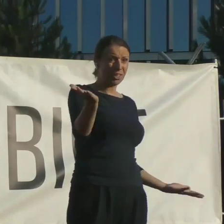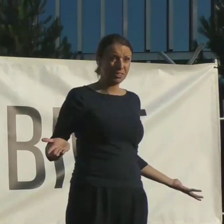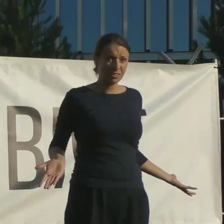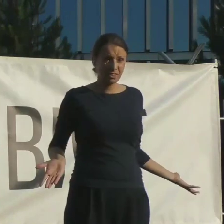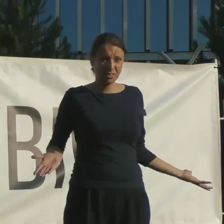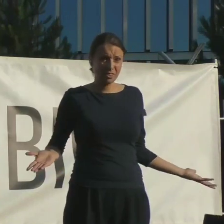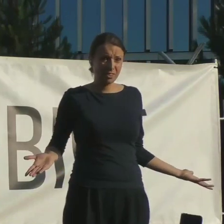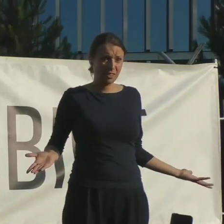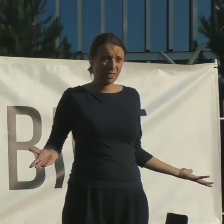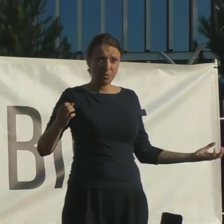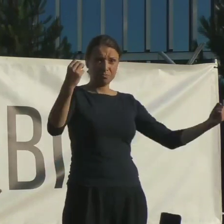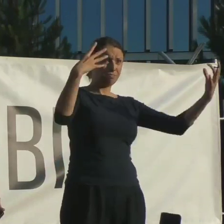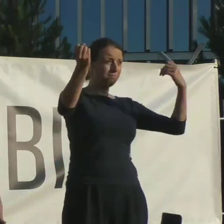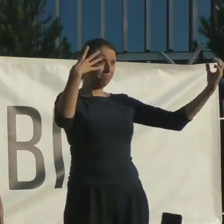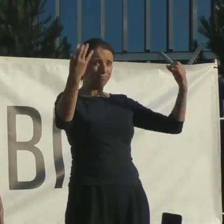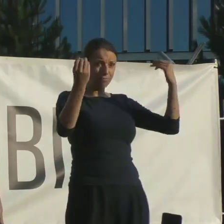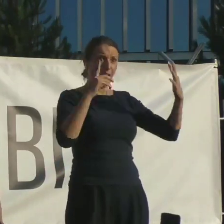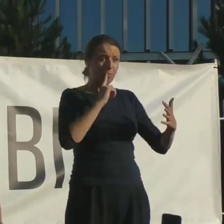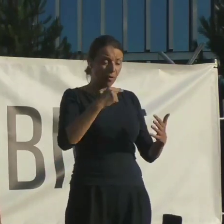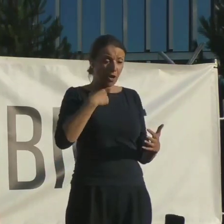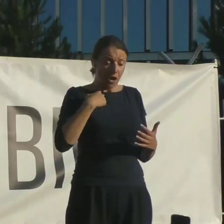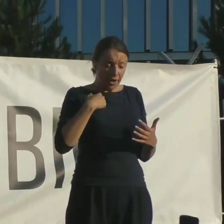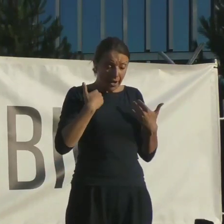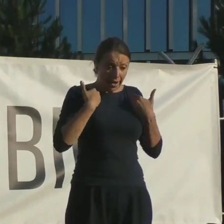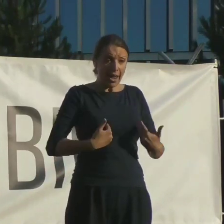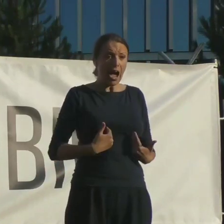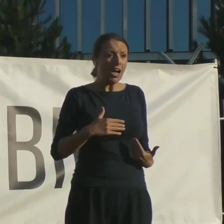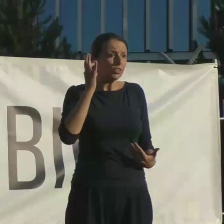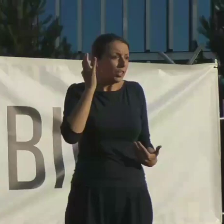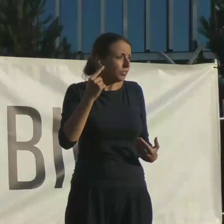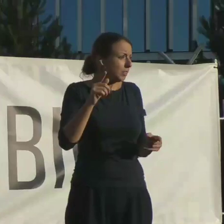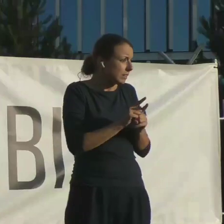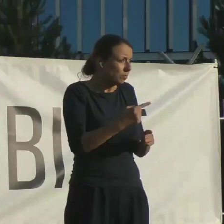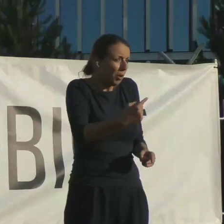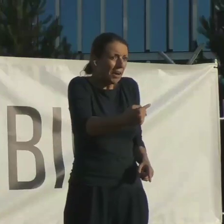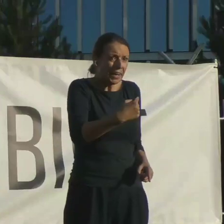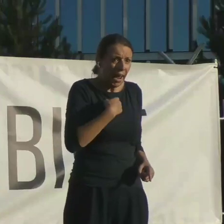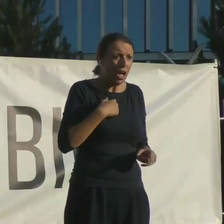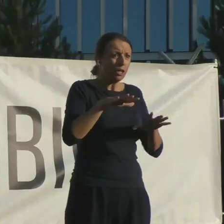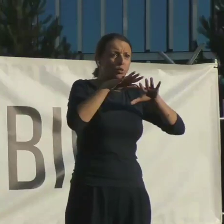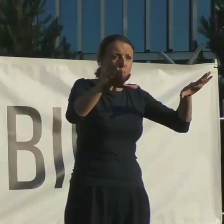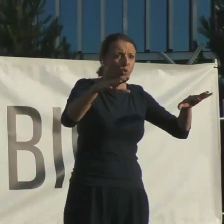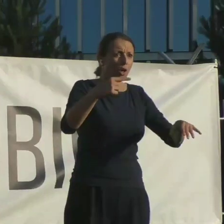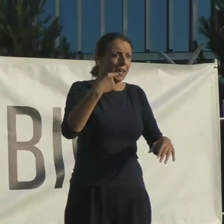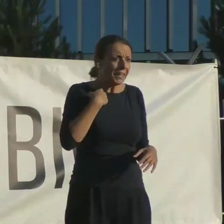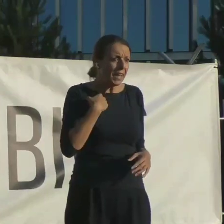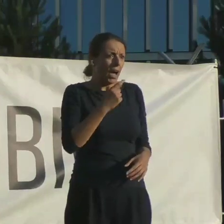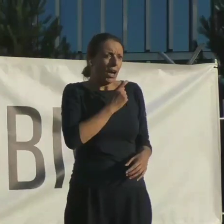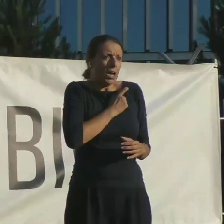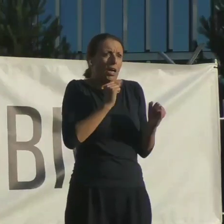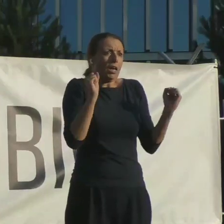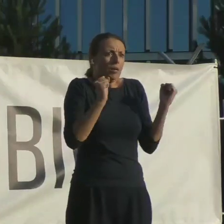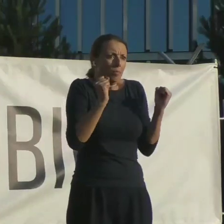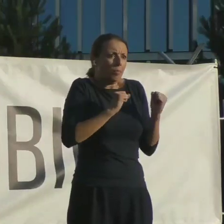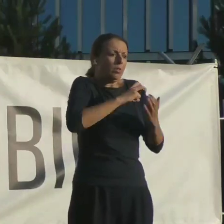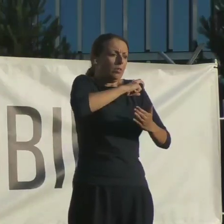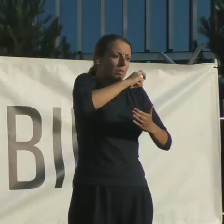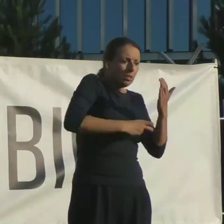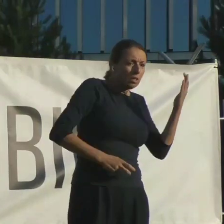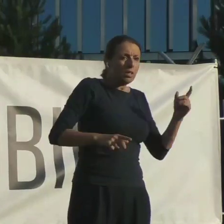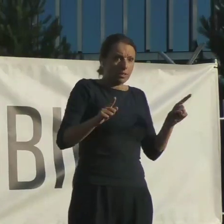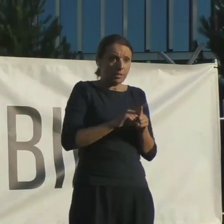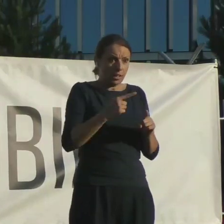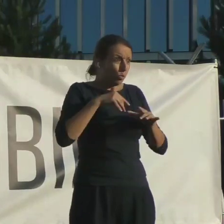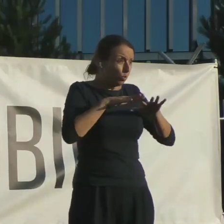jak ja jest mnóstwo. Takich dziewczyn jak ja, które z takim strachem przerywały ciąże jak ja, jest dużo. To się trochę